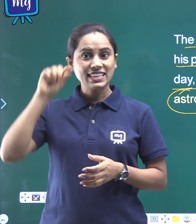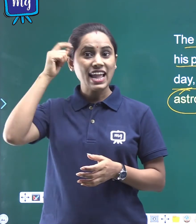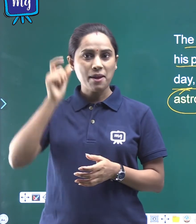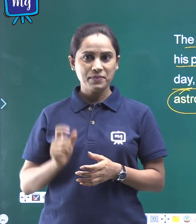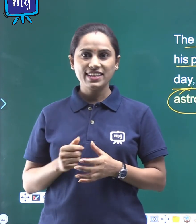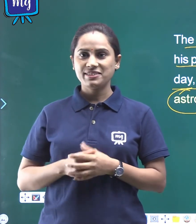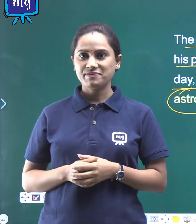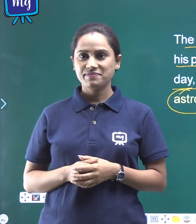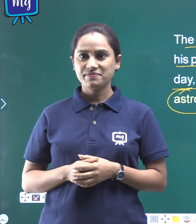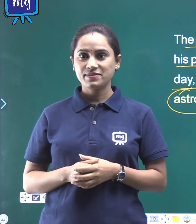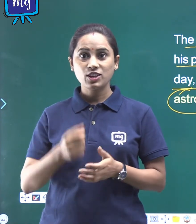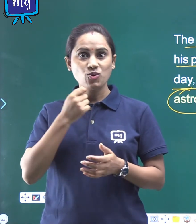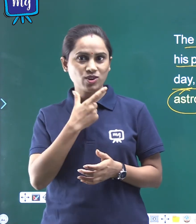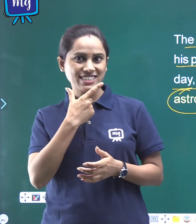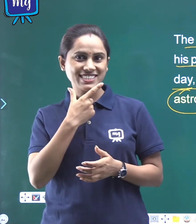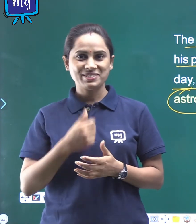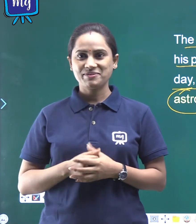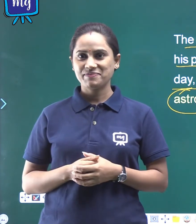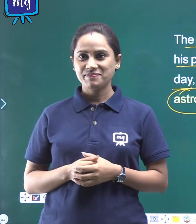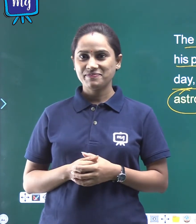happy, खुश,